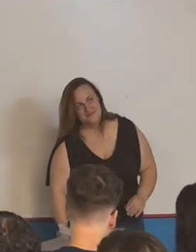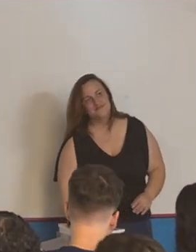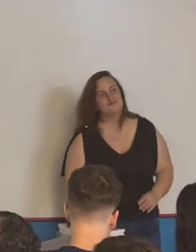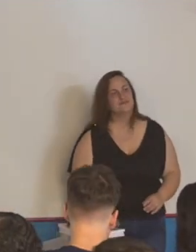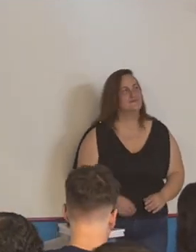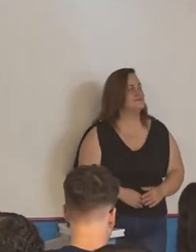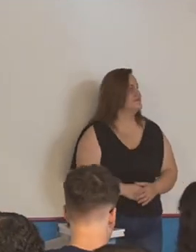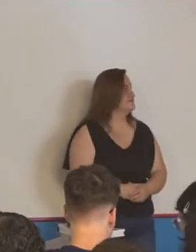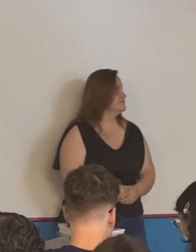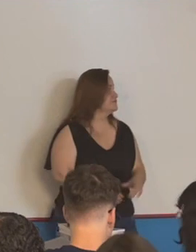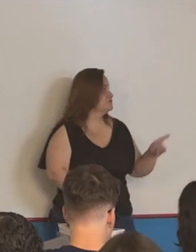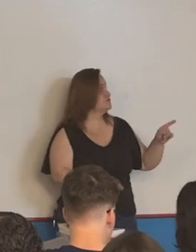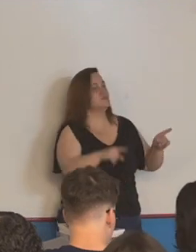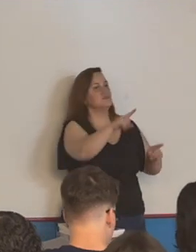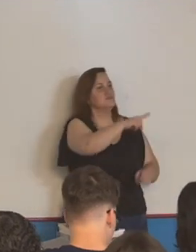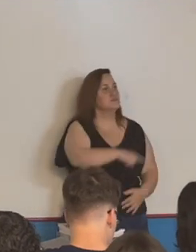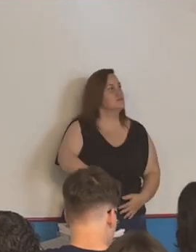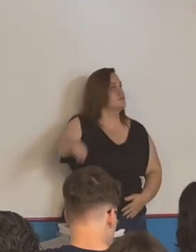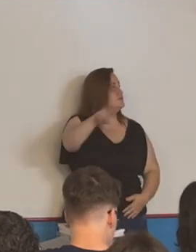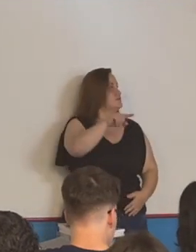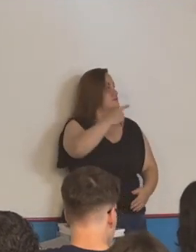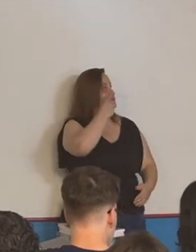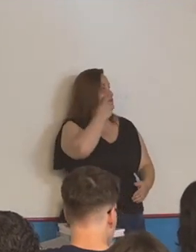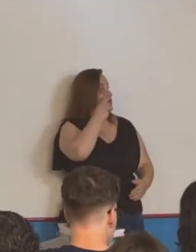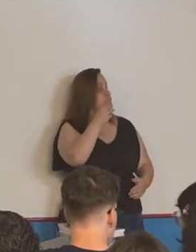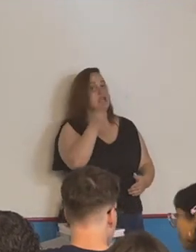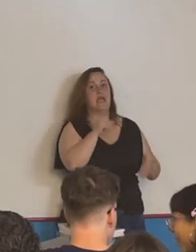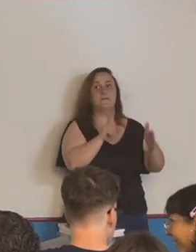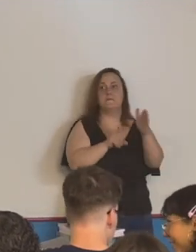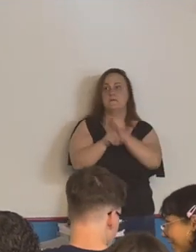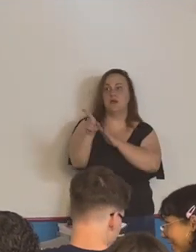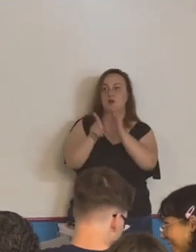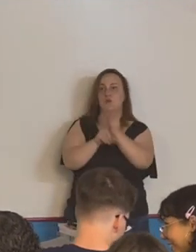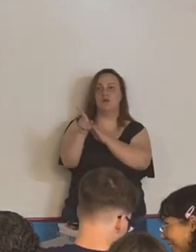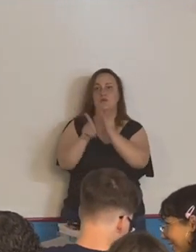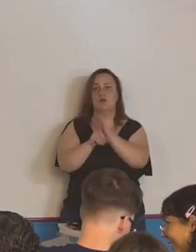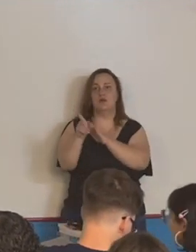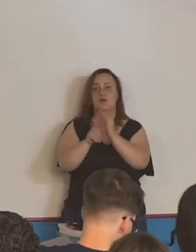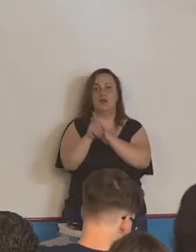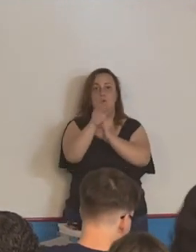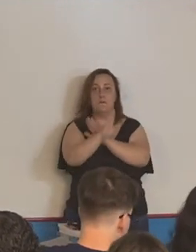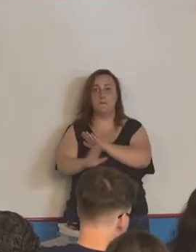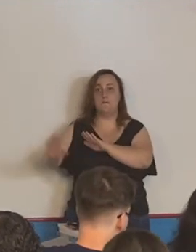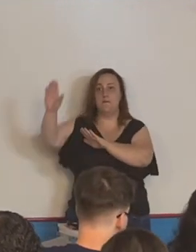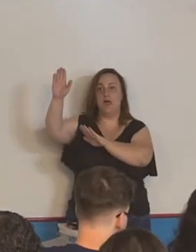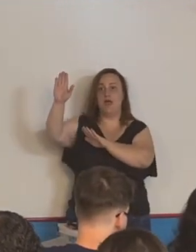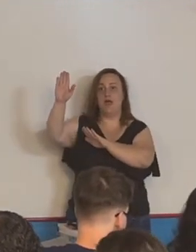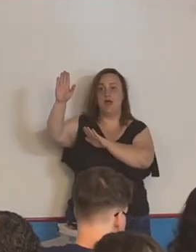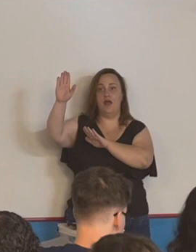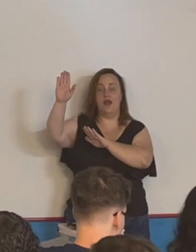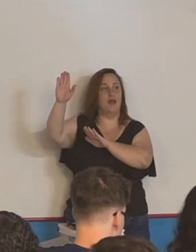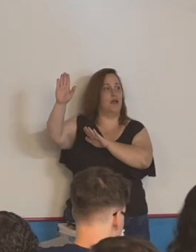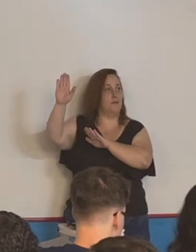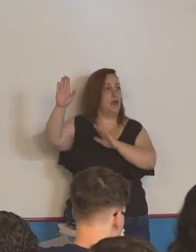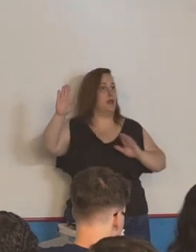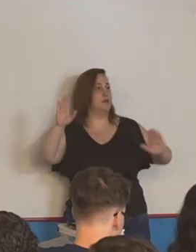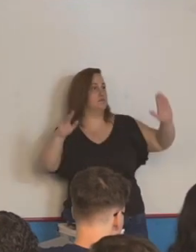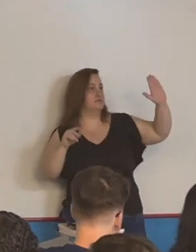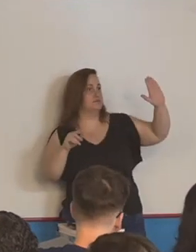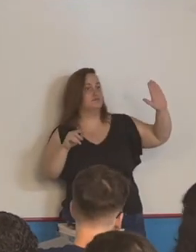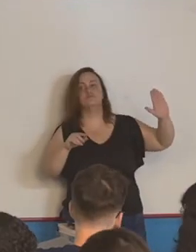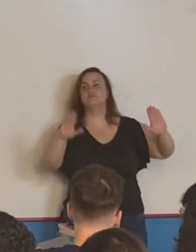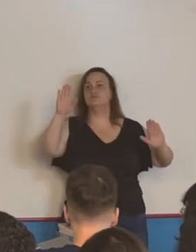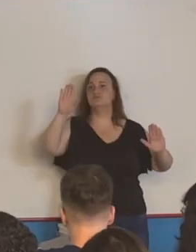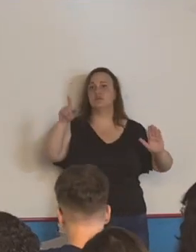coisa. Galera, se vocês quiserem fazer uma pergunta agora, levantem a mão para eu poder fazer.